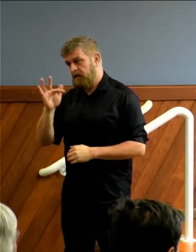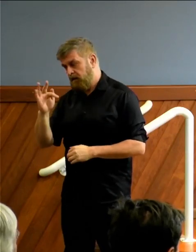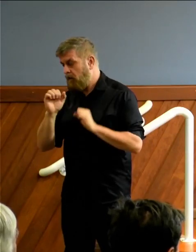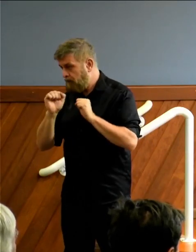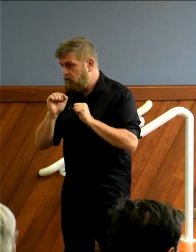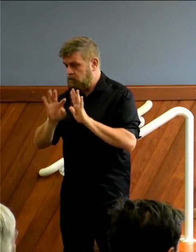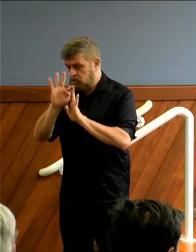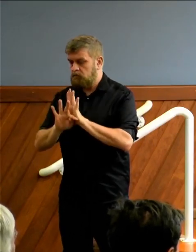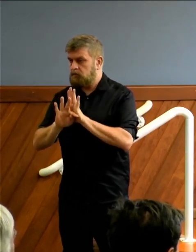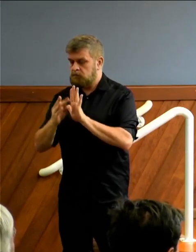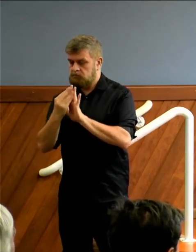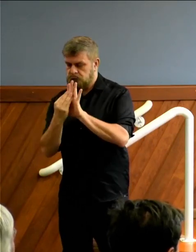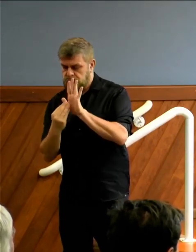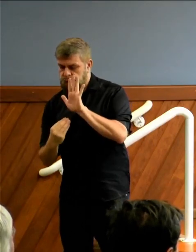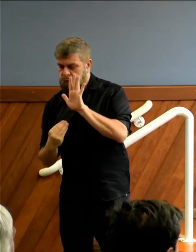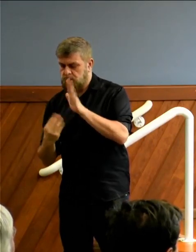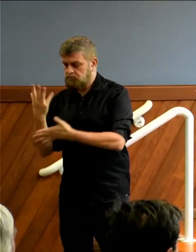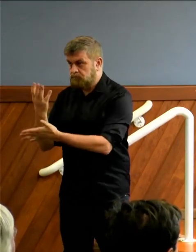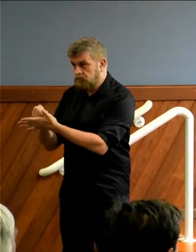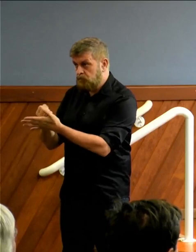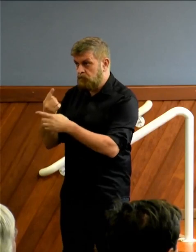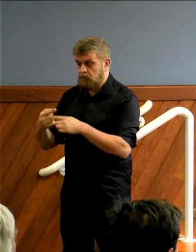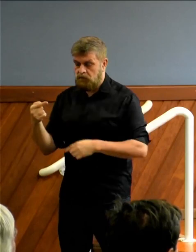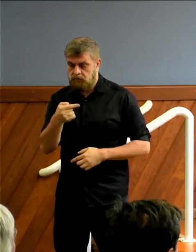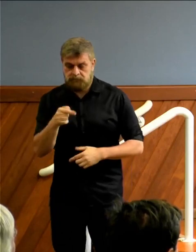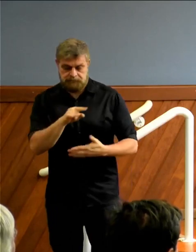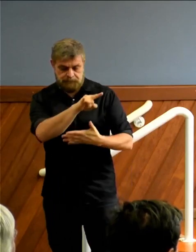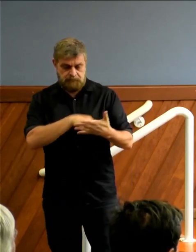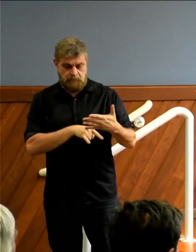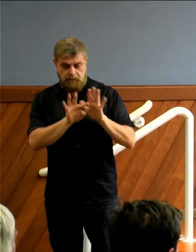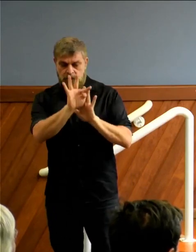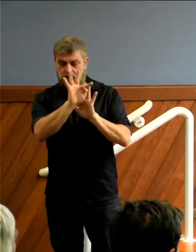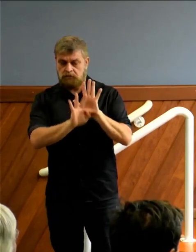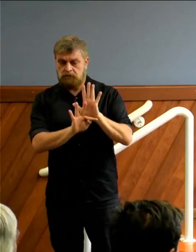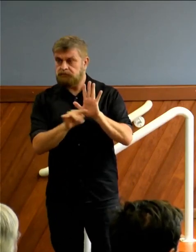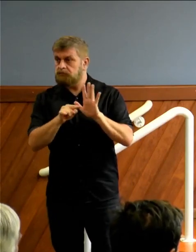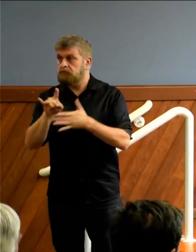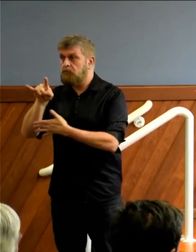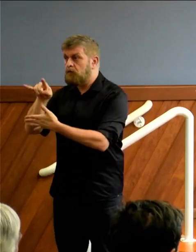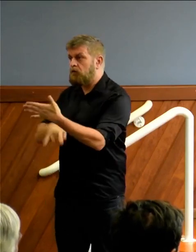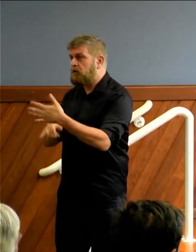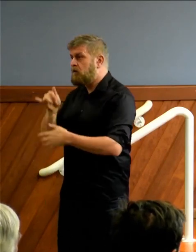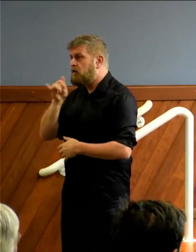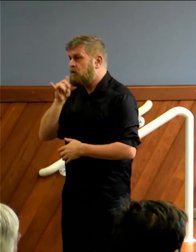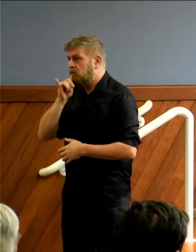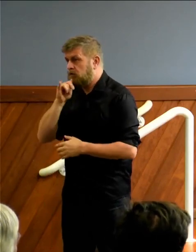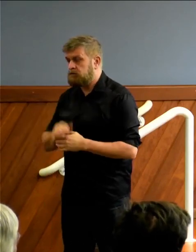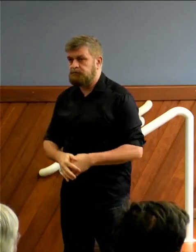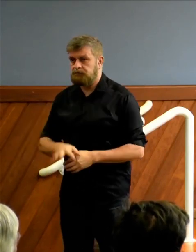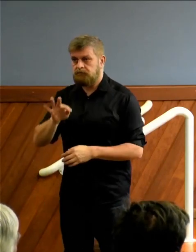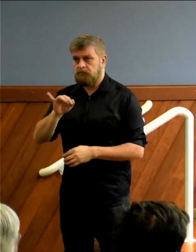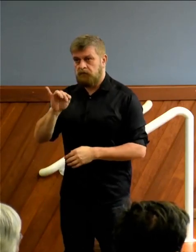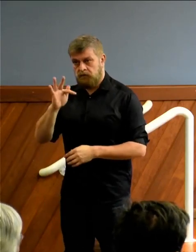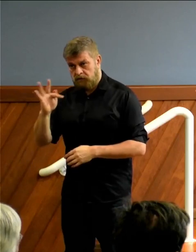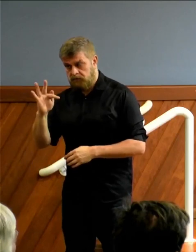Pode. Pode sim. Até porque o que vai sair daqui, por exemplo, de um textual, é um documento, por exemplo, TIFF